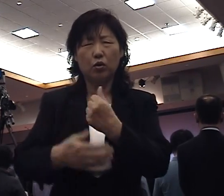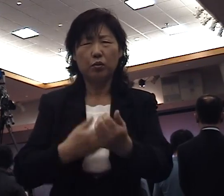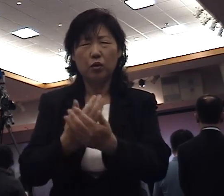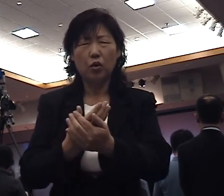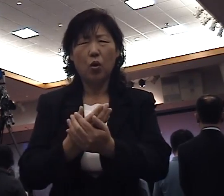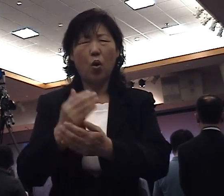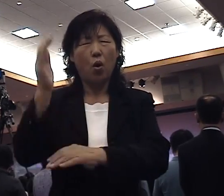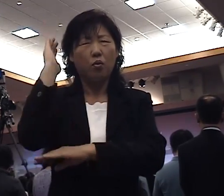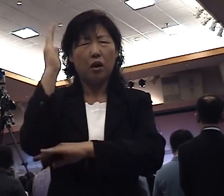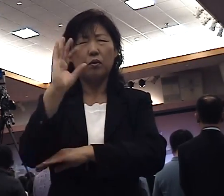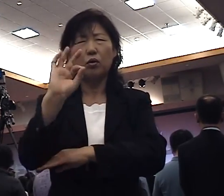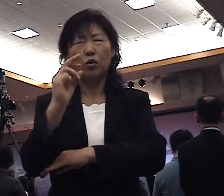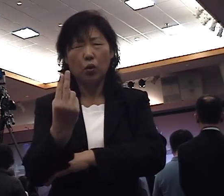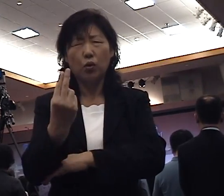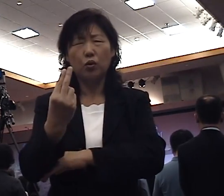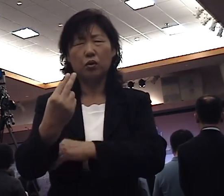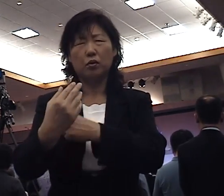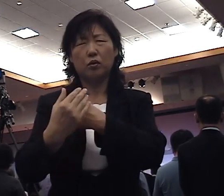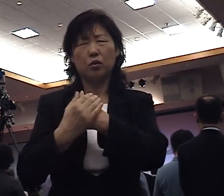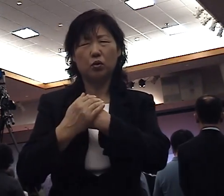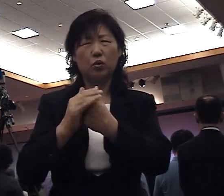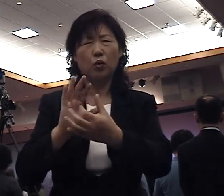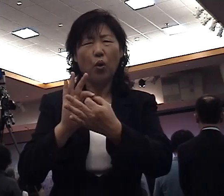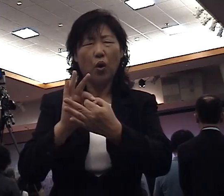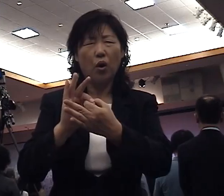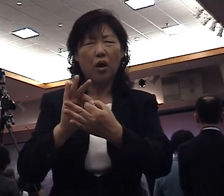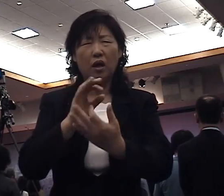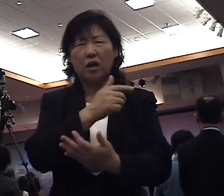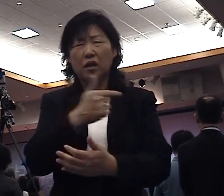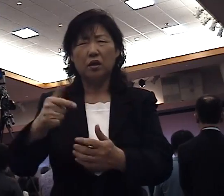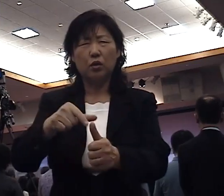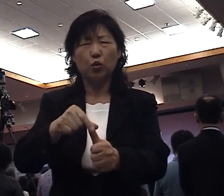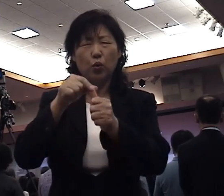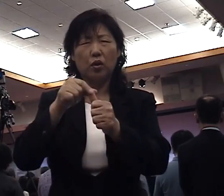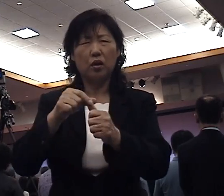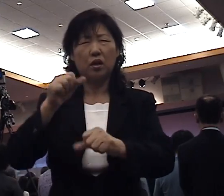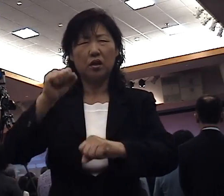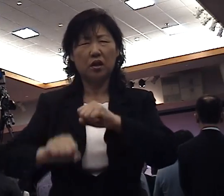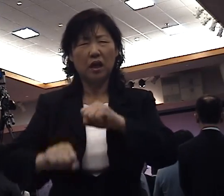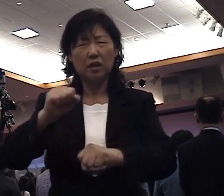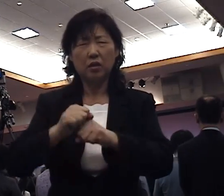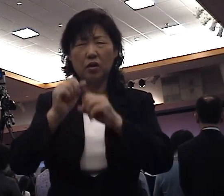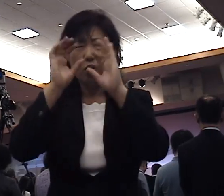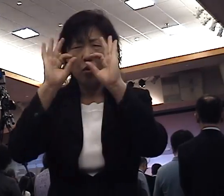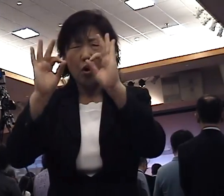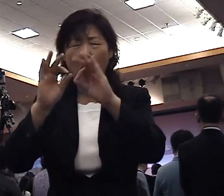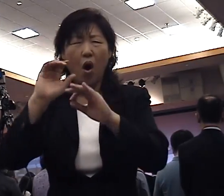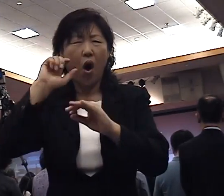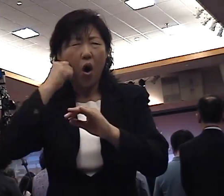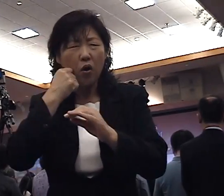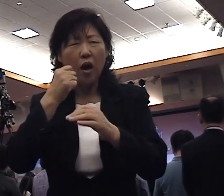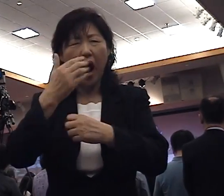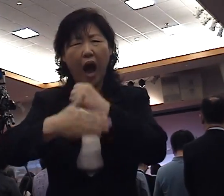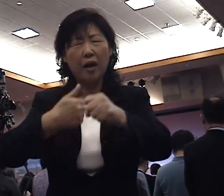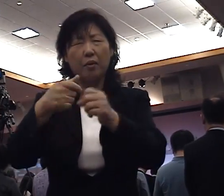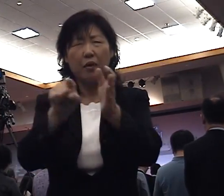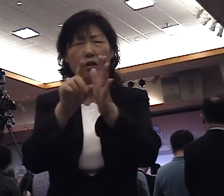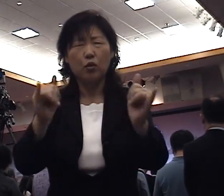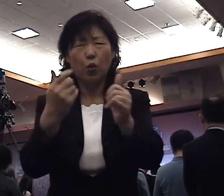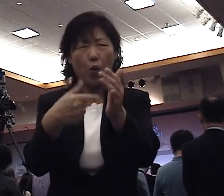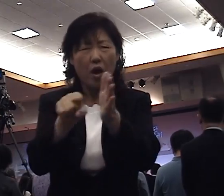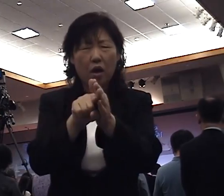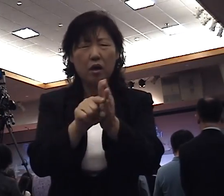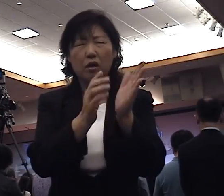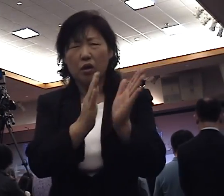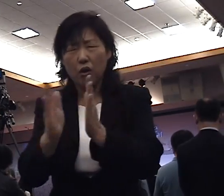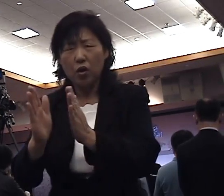통해 큰 구원으로 역사하시는 하나님을 보게 하시고 어려움과 시련 가운데도 하나님의 백성들을 위하여 준비하시는